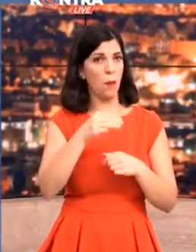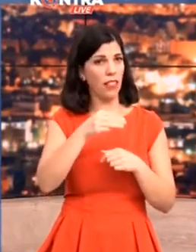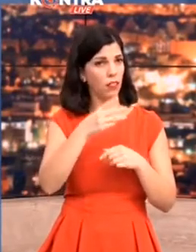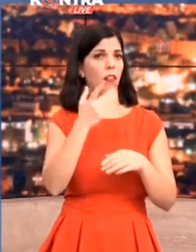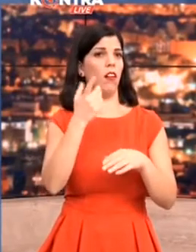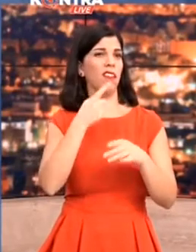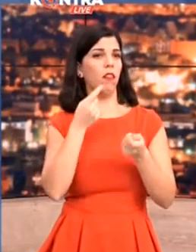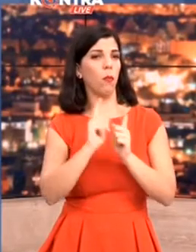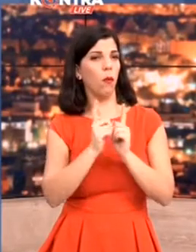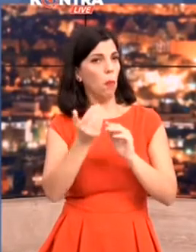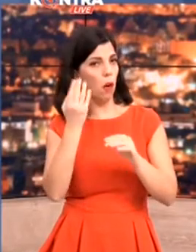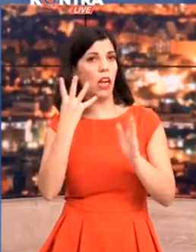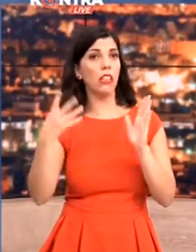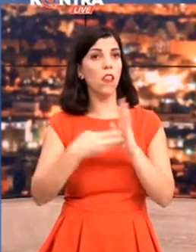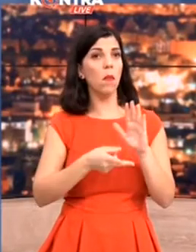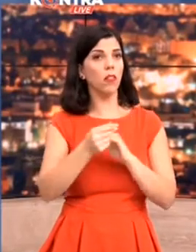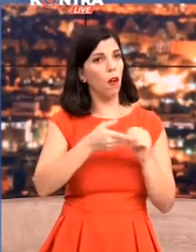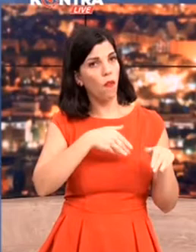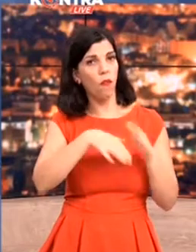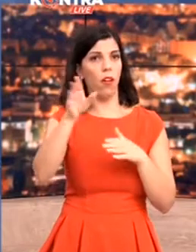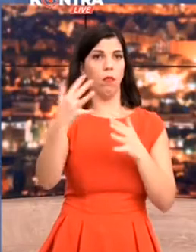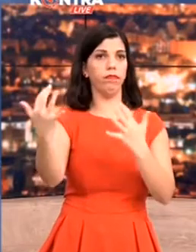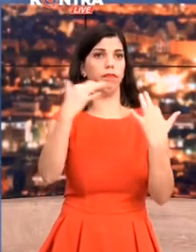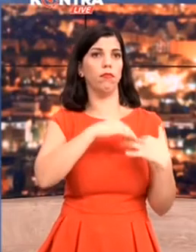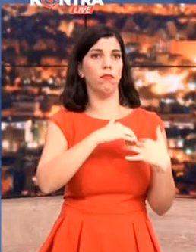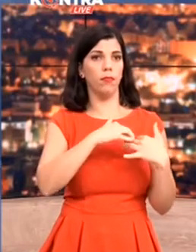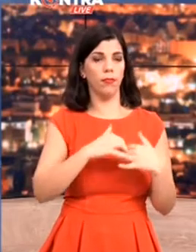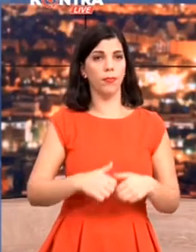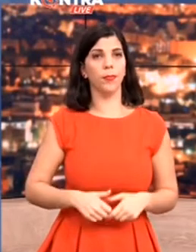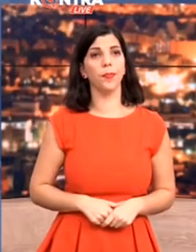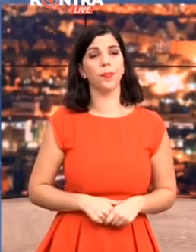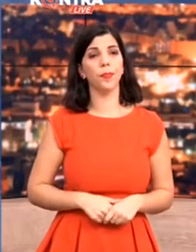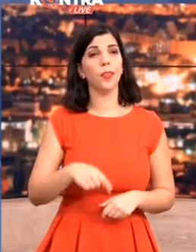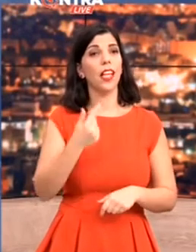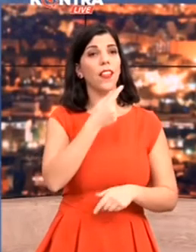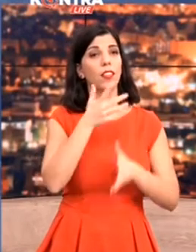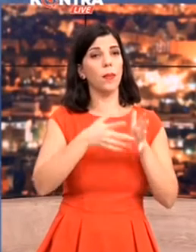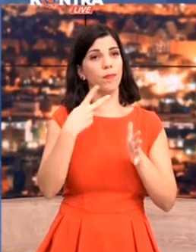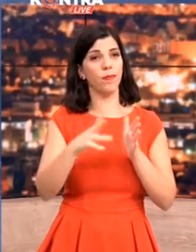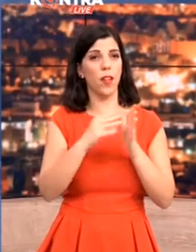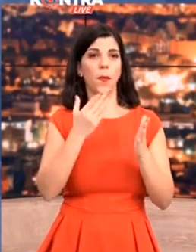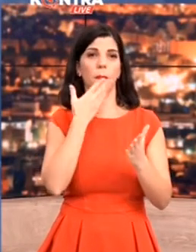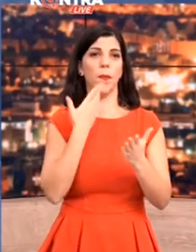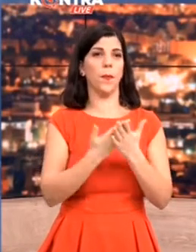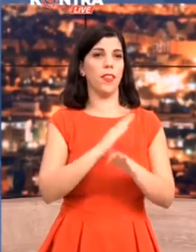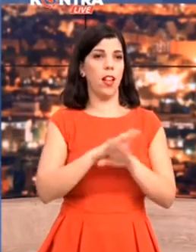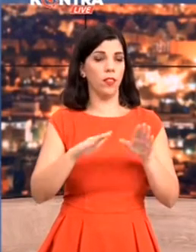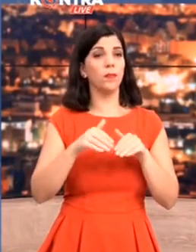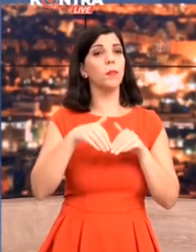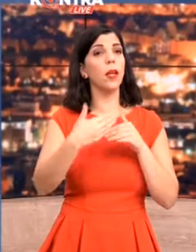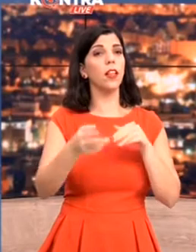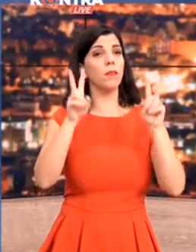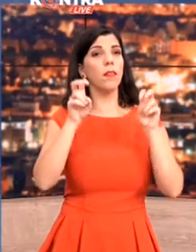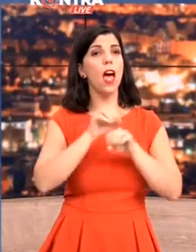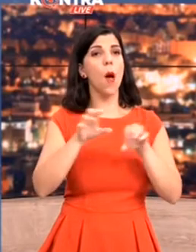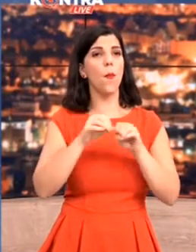να βρίσκεται πίσω από τις απόπειρες διέλευσης περίπου 4.000 μεταναστών. Κυρίες και κύριοι, εδώ ολοκληρώθηκε το